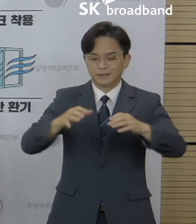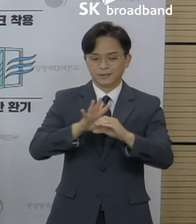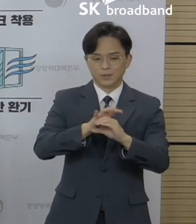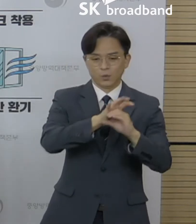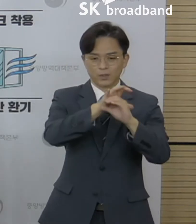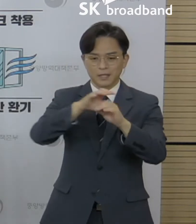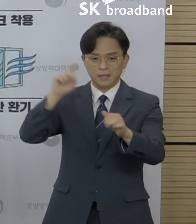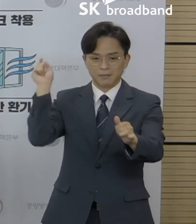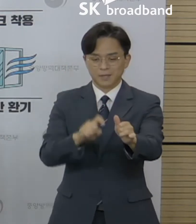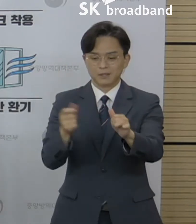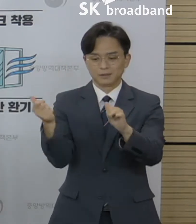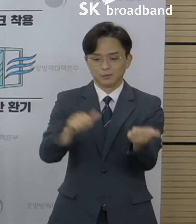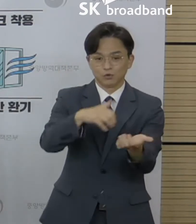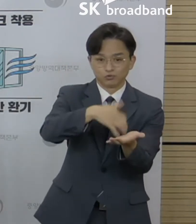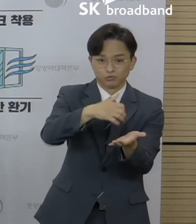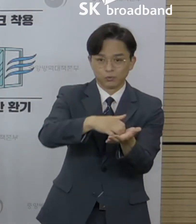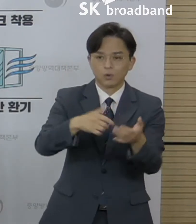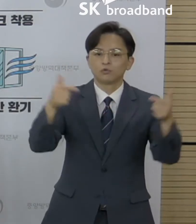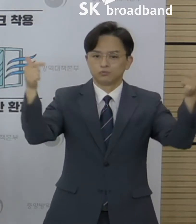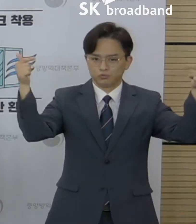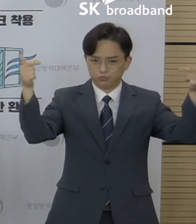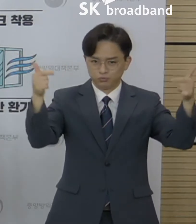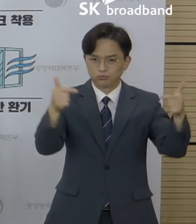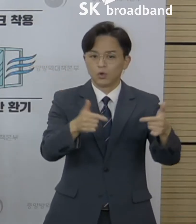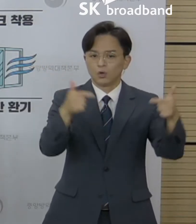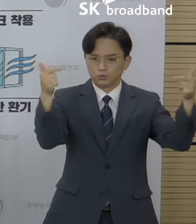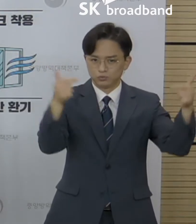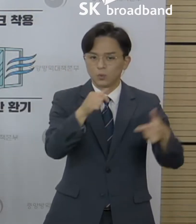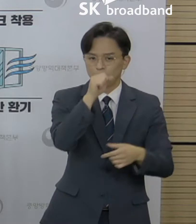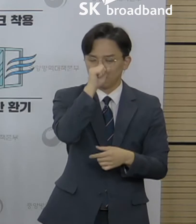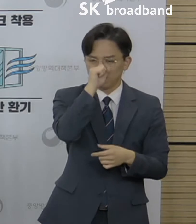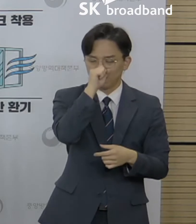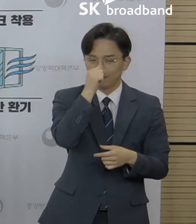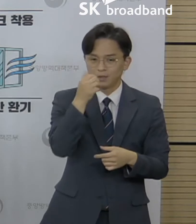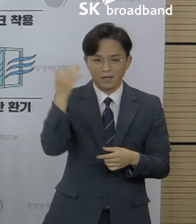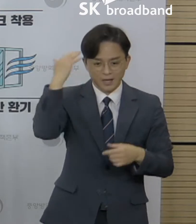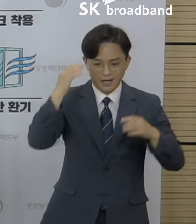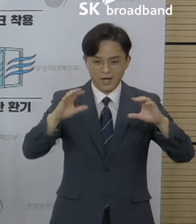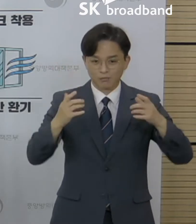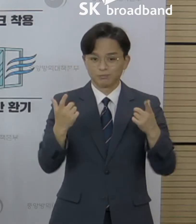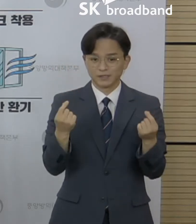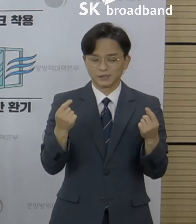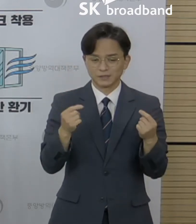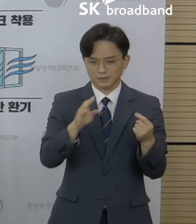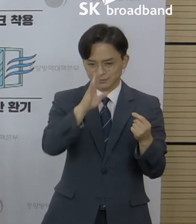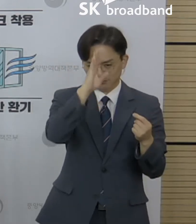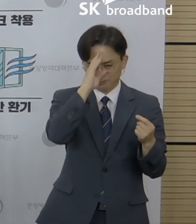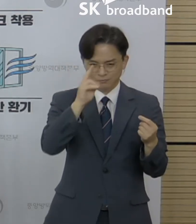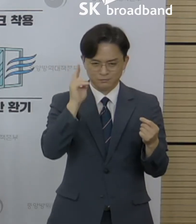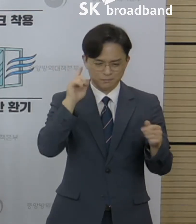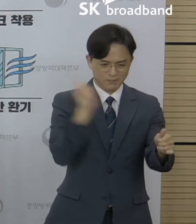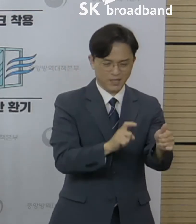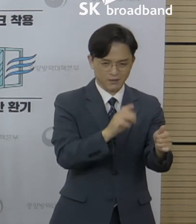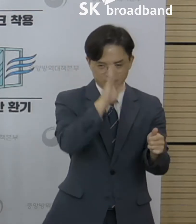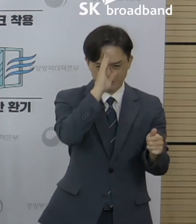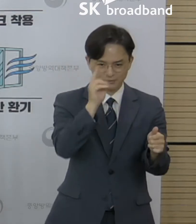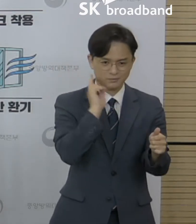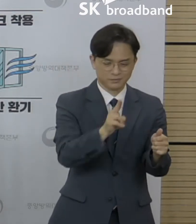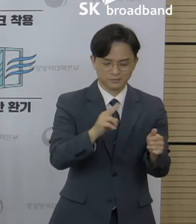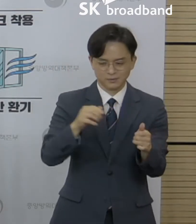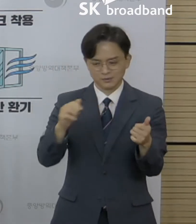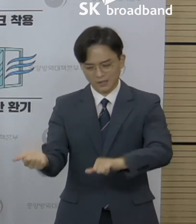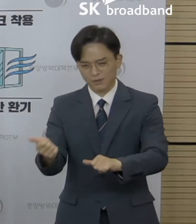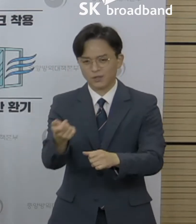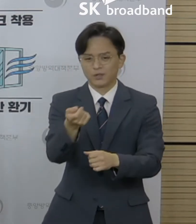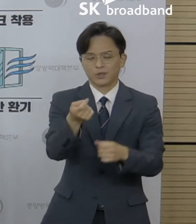사망자 규모는 작아지고는 있습니다. 우리나라도 위중증과 사망자 규모는 여전히 작습니다.